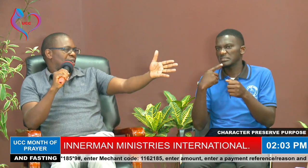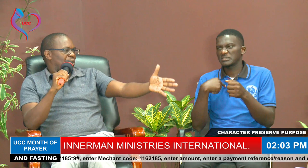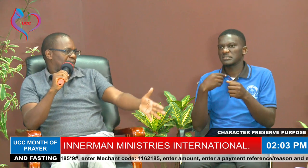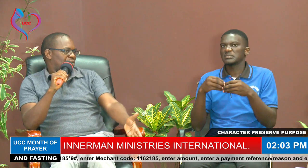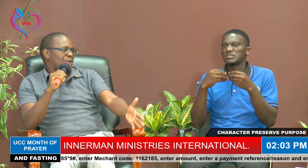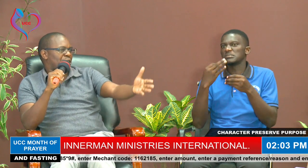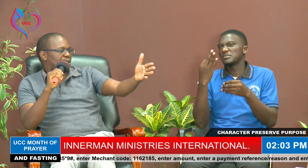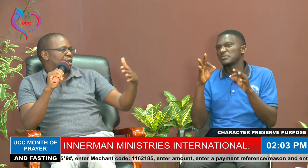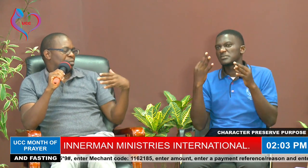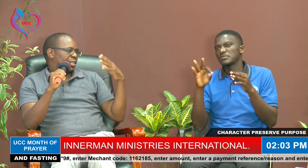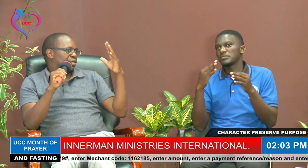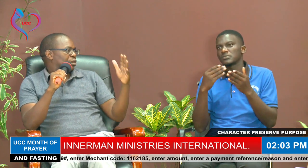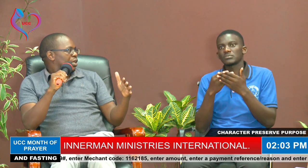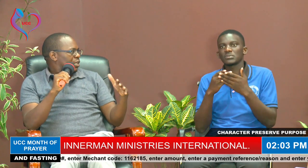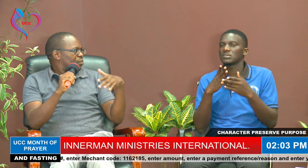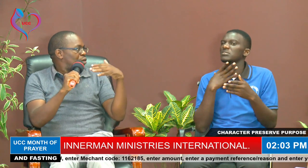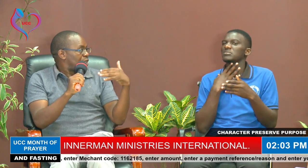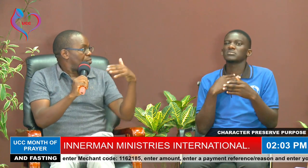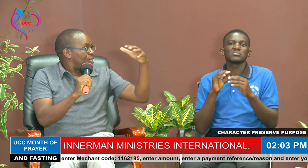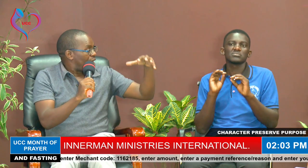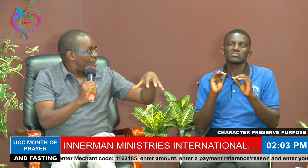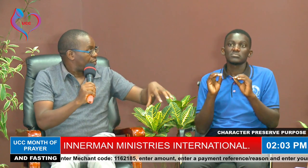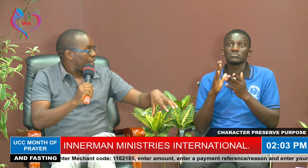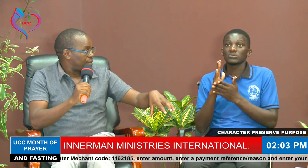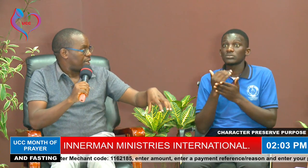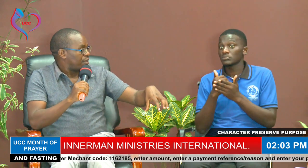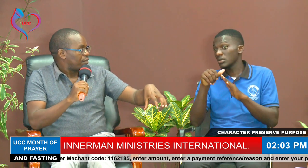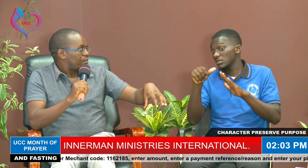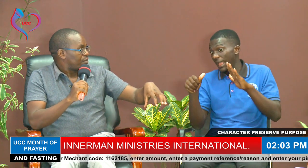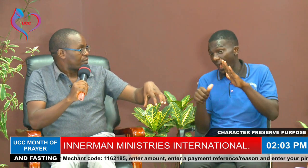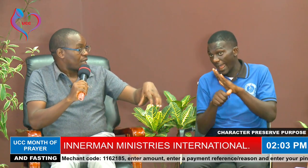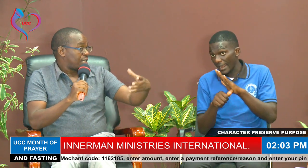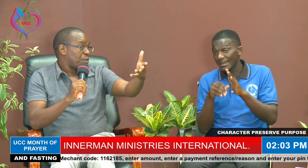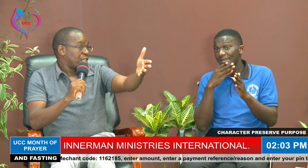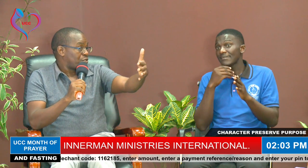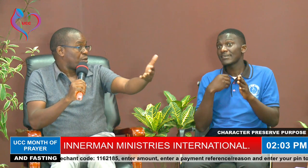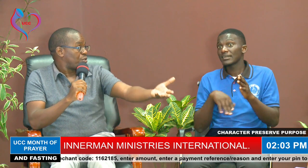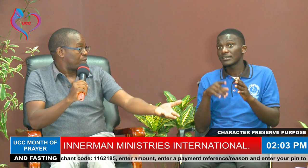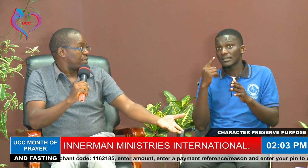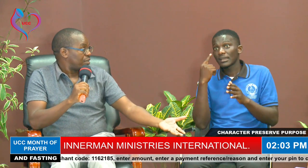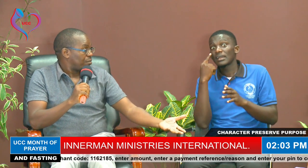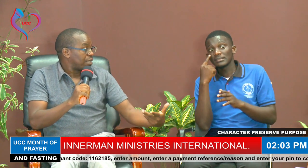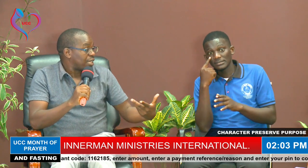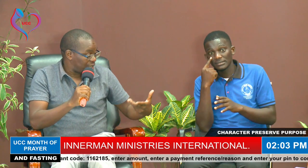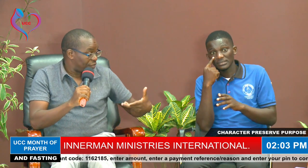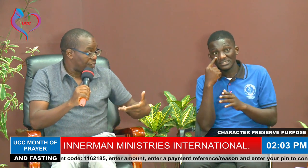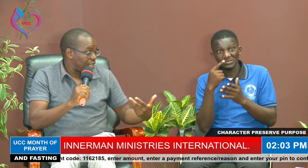sente beziti tukolebwe tuti. Please no. Because I've been under a father. I see what he struggles with. Yes. He's a sinafefe nyini